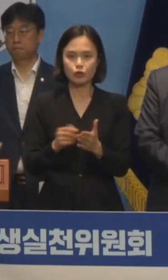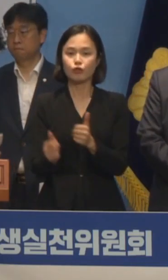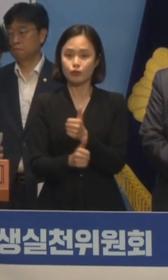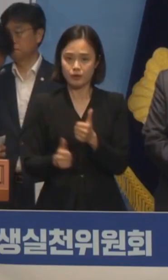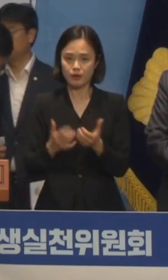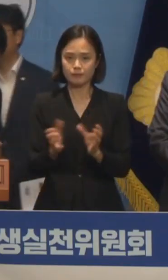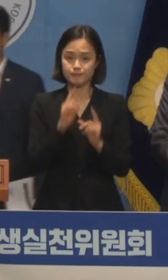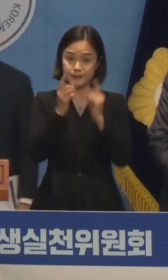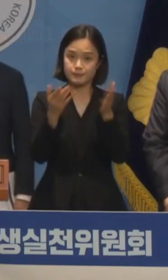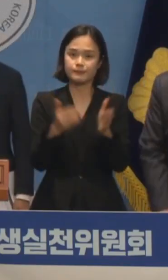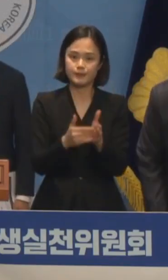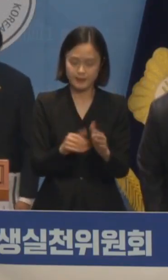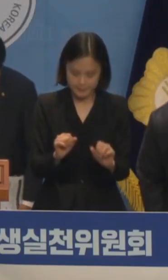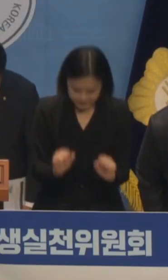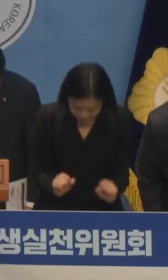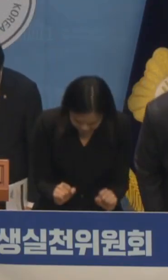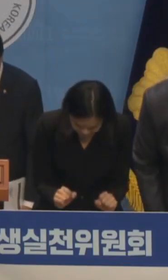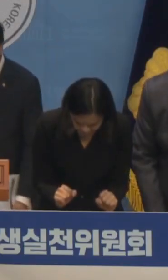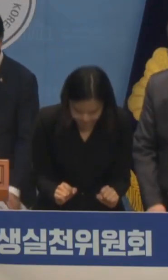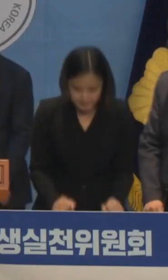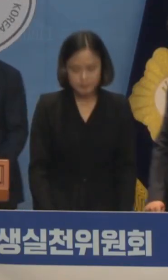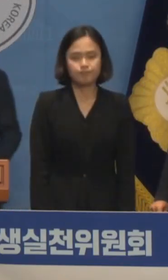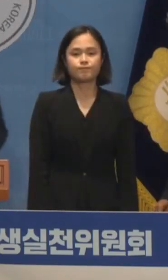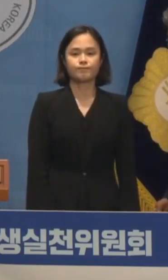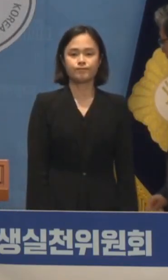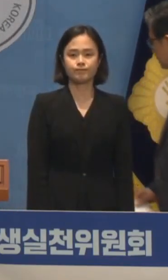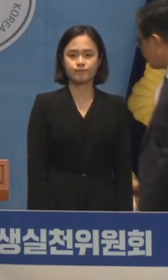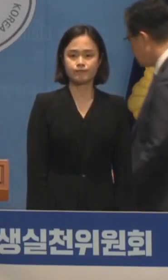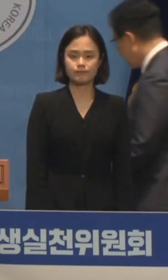네, 수고하셨습니다.